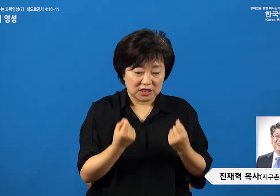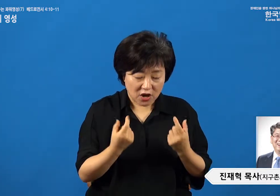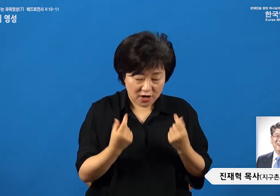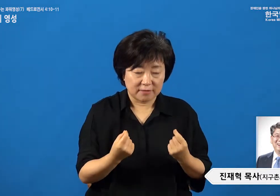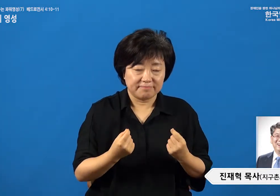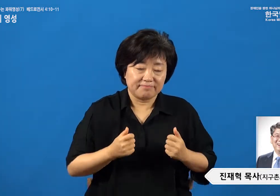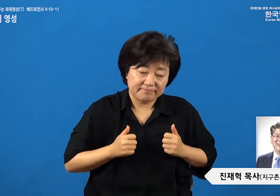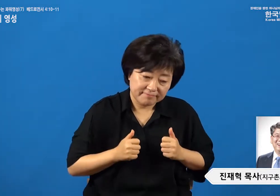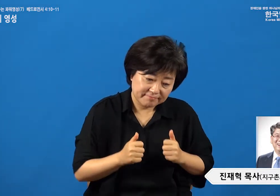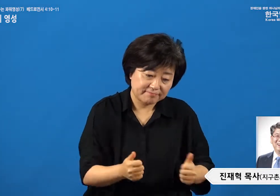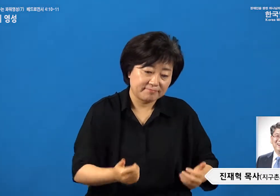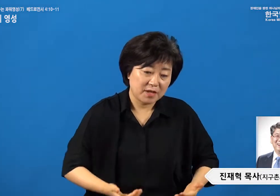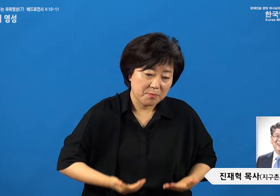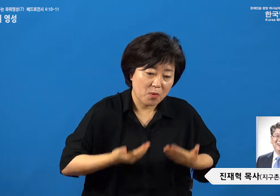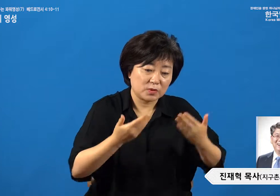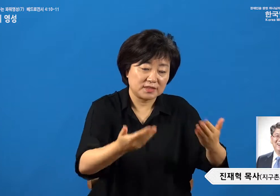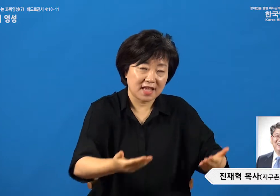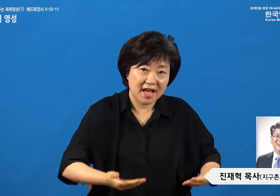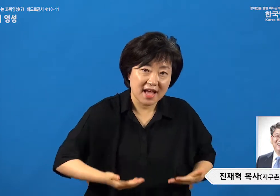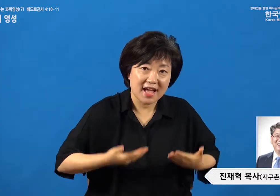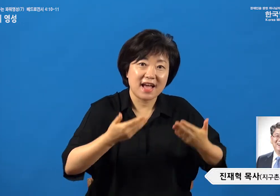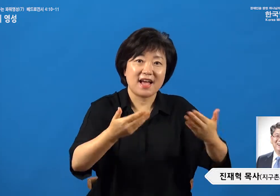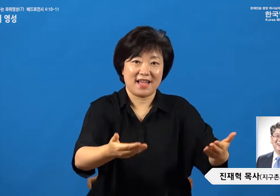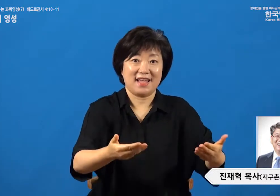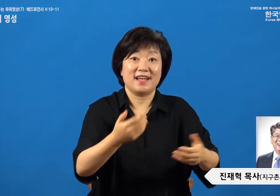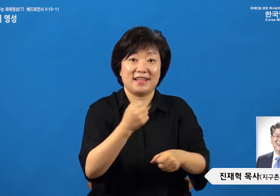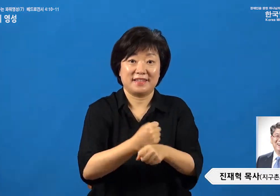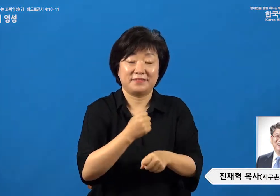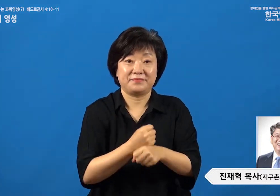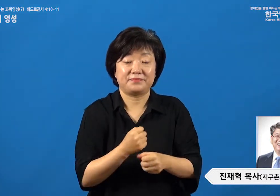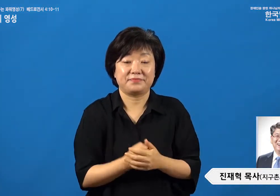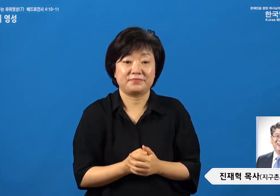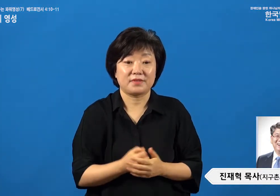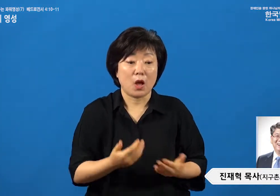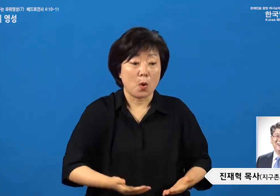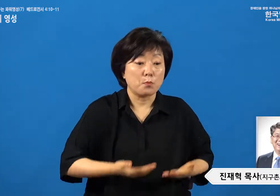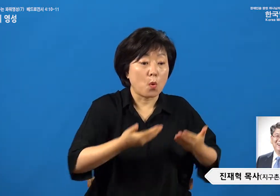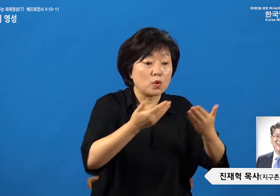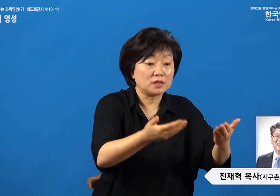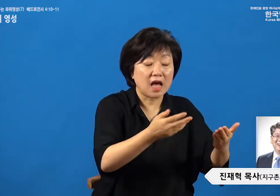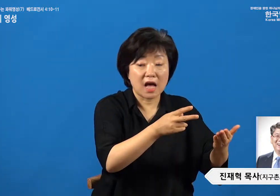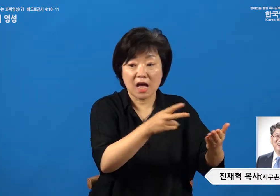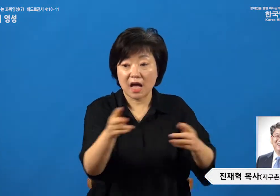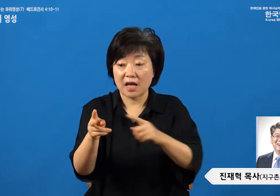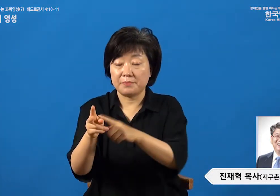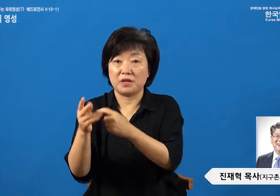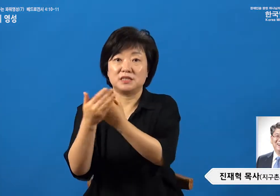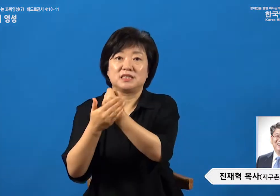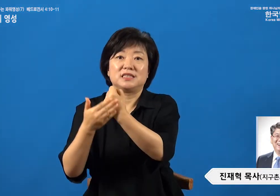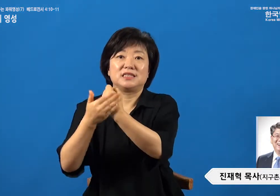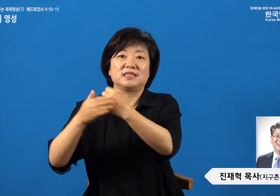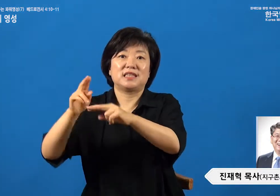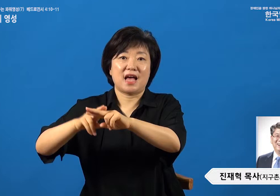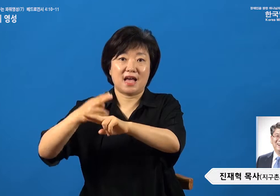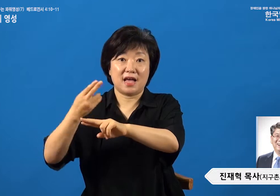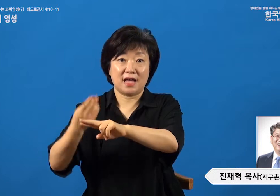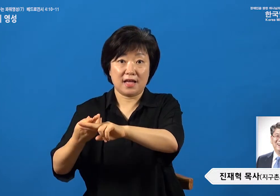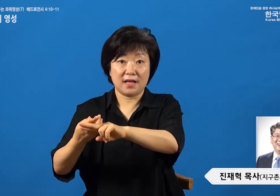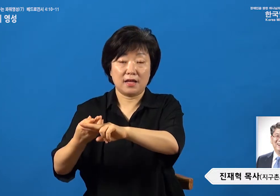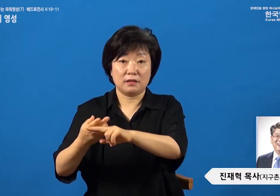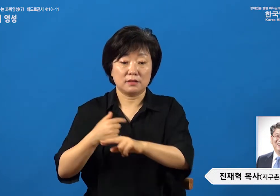흔히 봉사라고 이야기하면 은사라는 단어를 떠오릅니다. 그래서 신앙생활한 많은